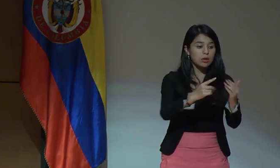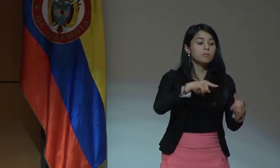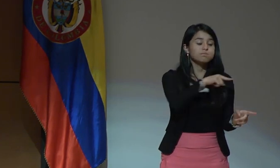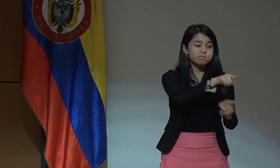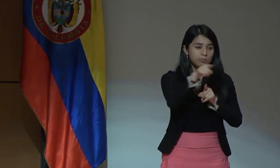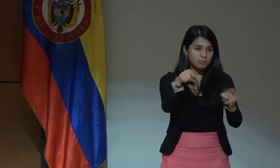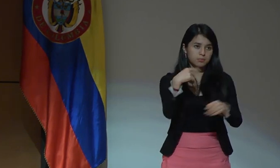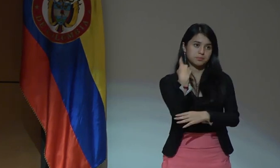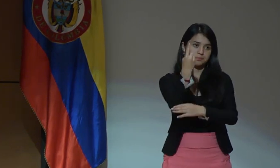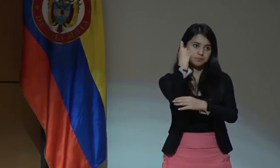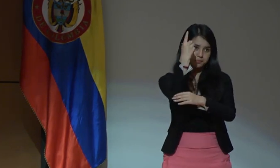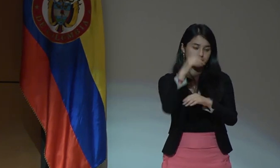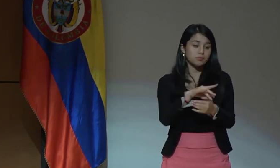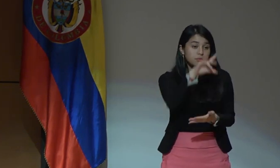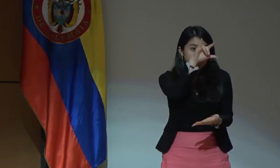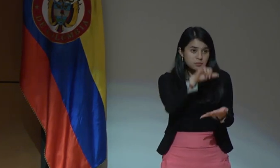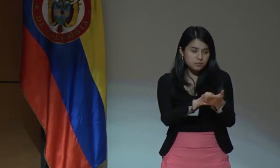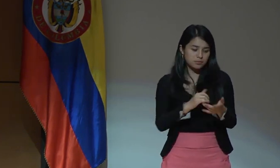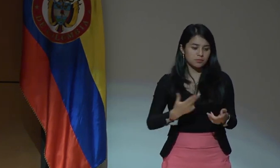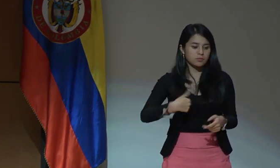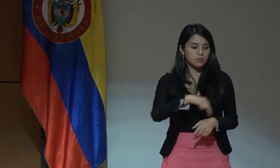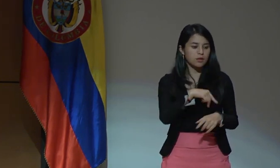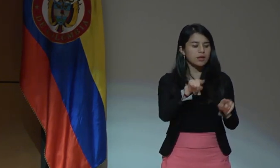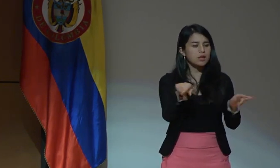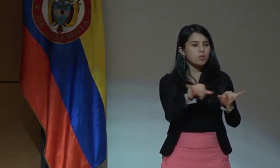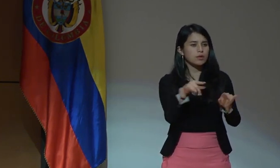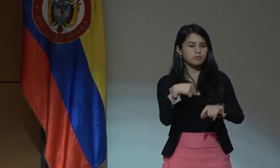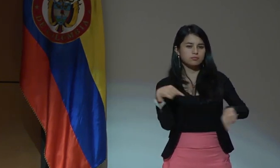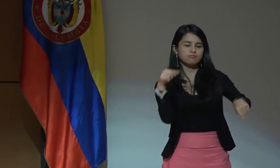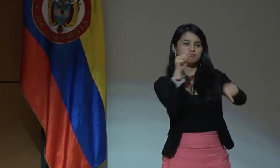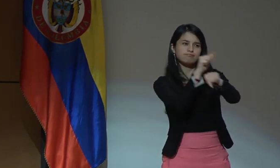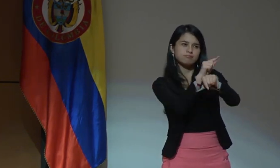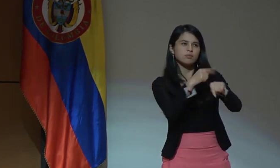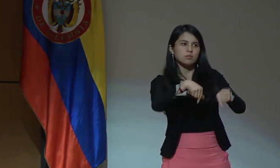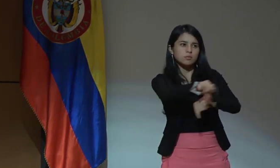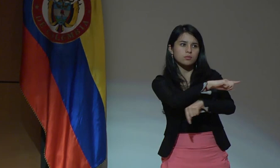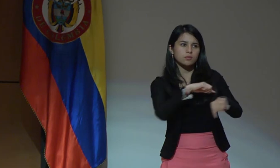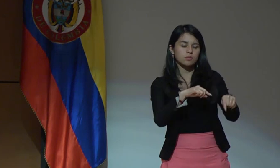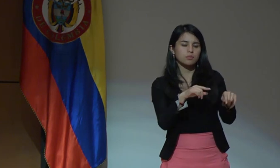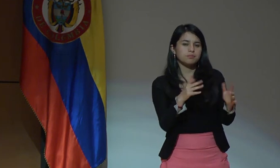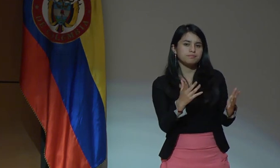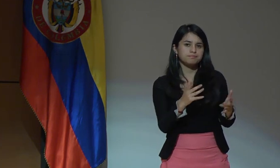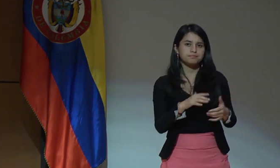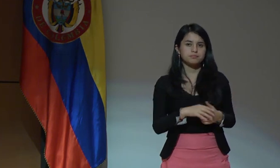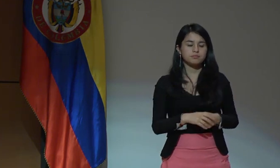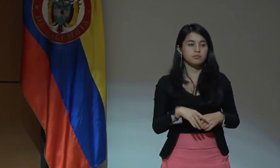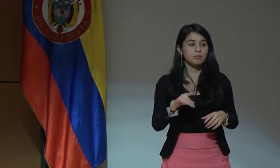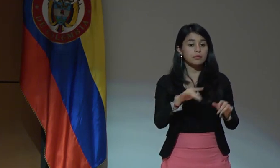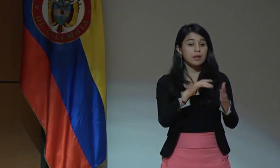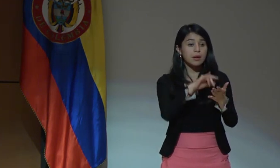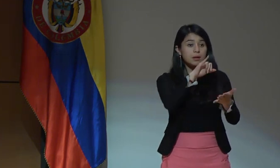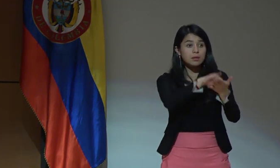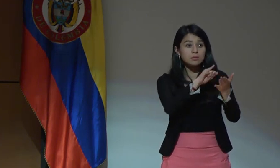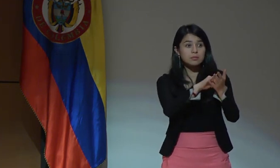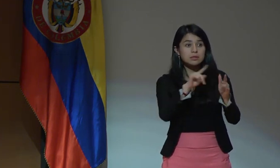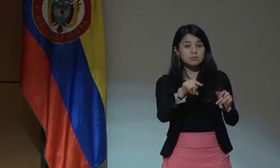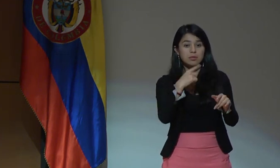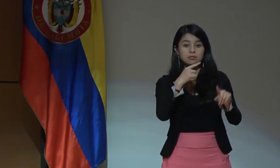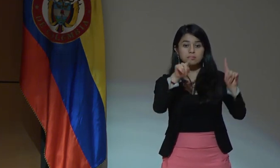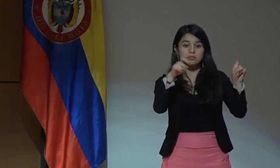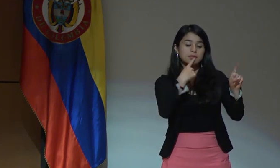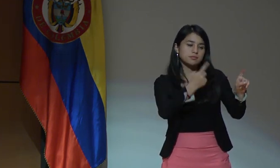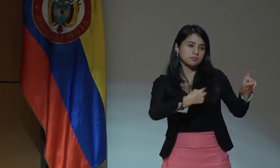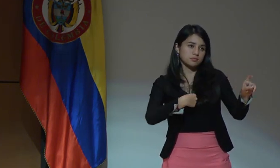políticos. Y por eso esa gran crítica a toda esta onda unipisa, llamaría